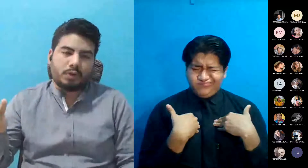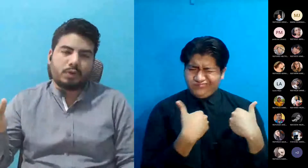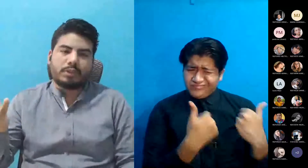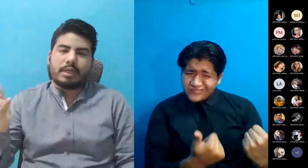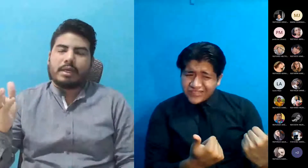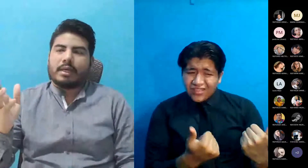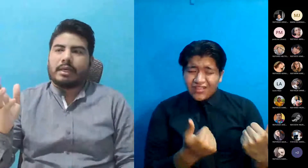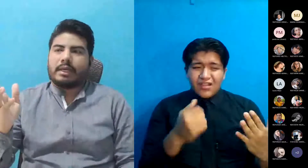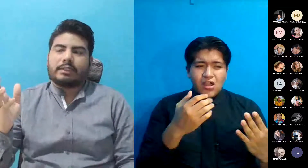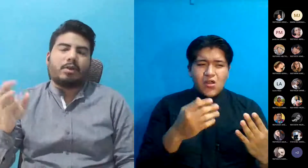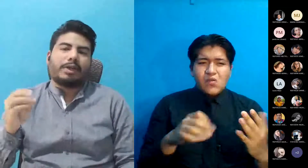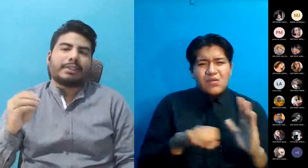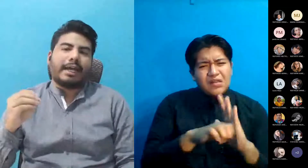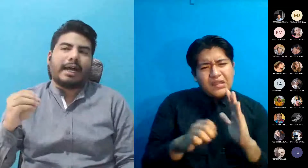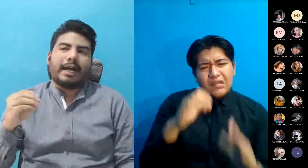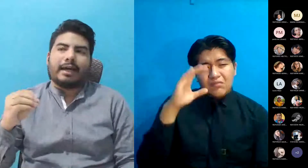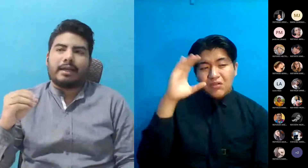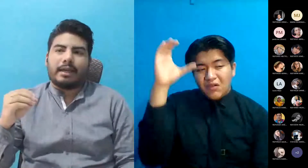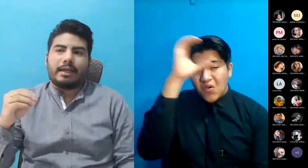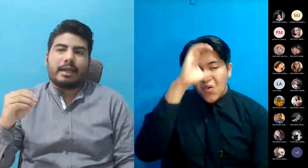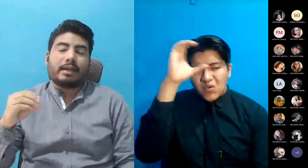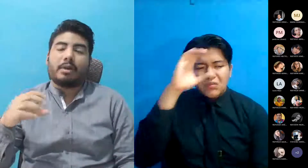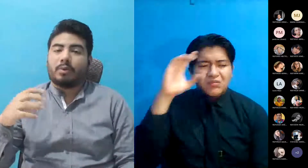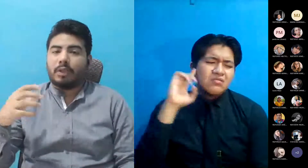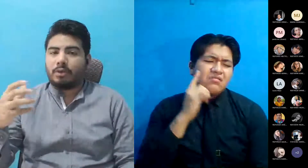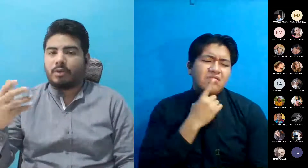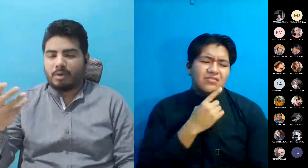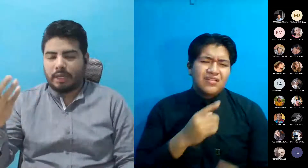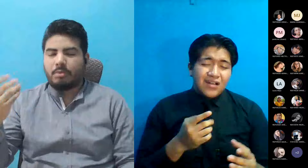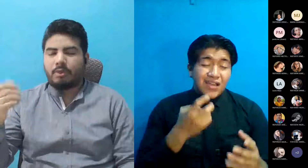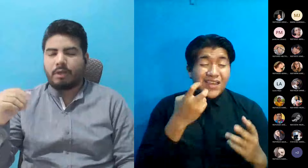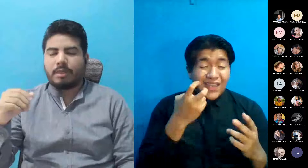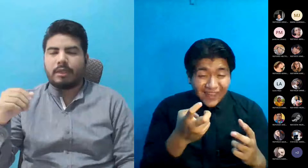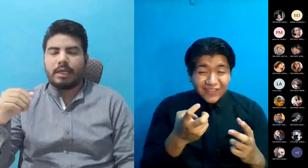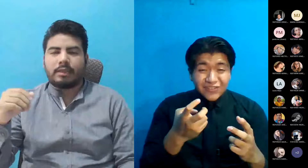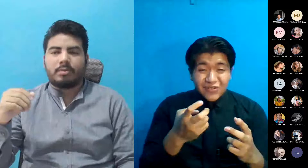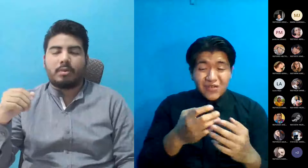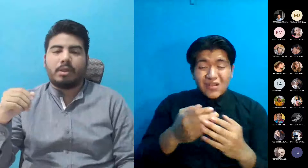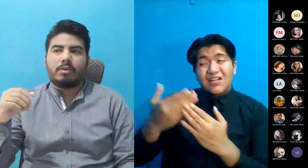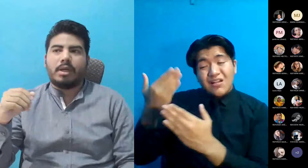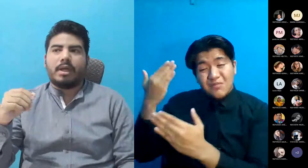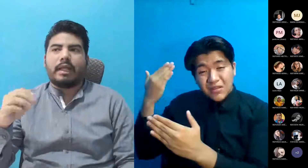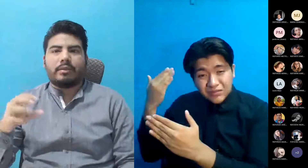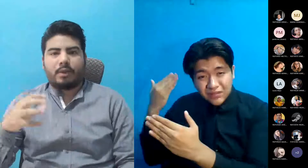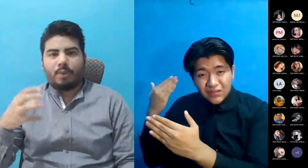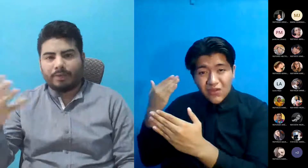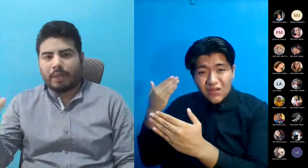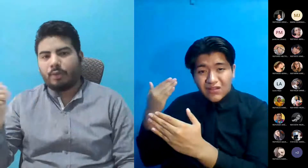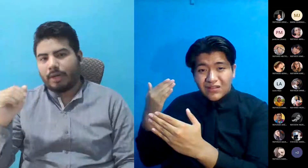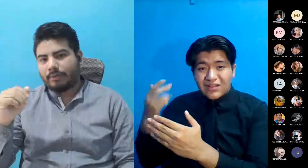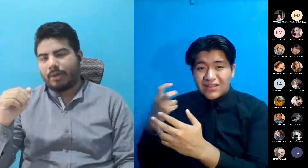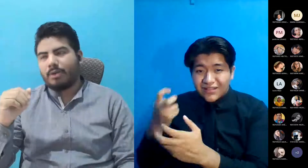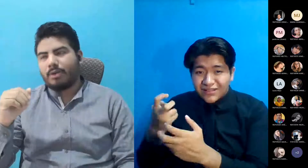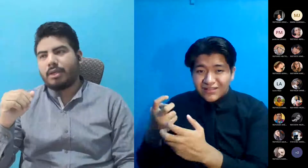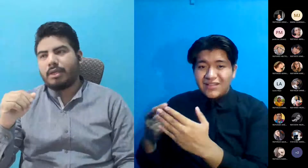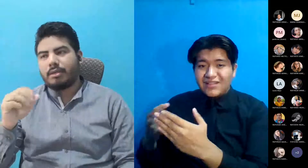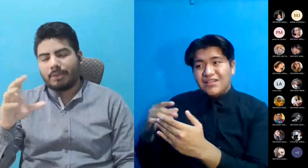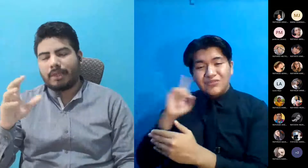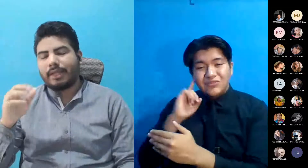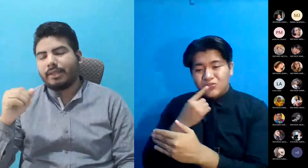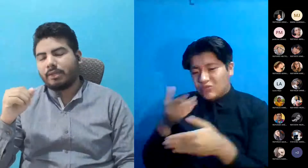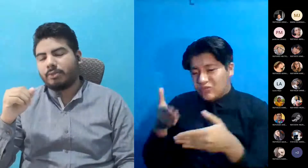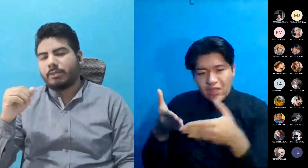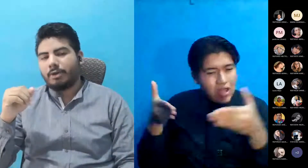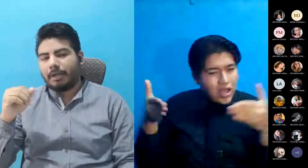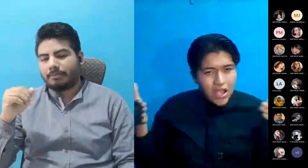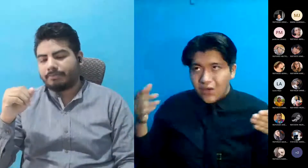cultural de los sordos, es lo que ha repercutido, como también dije en ese momento, en secuelas que duran hasta hoy y